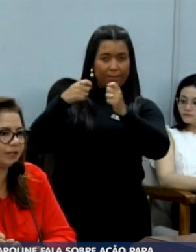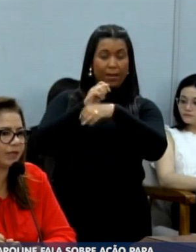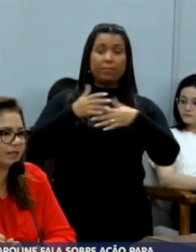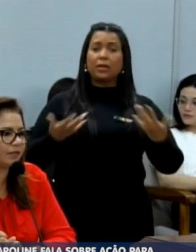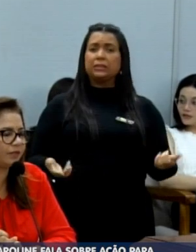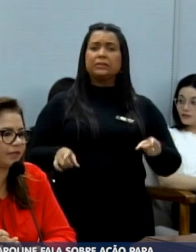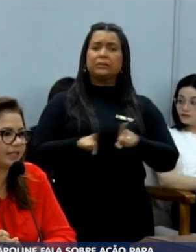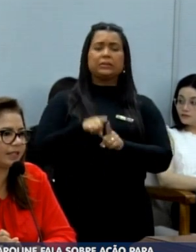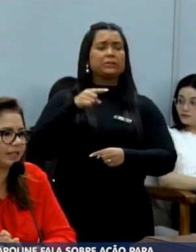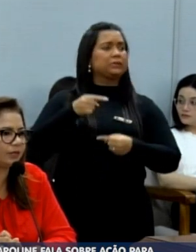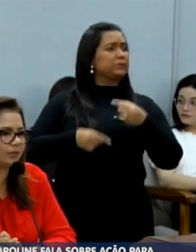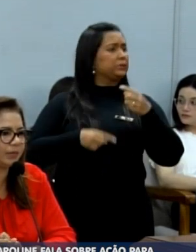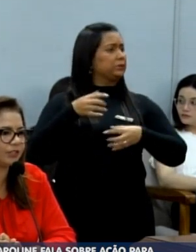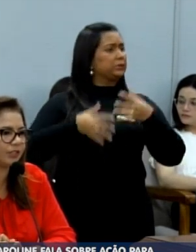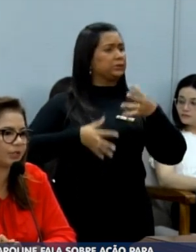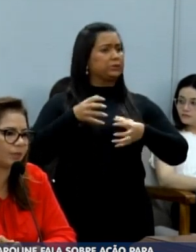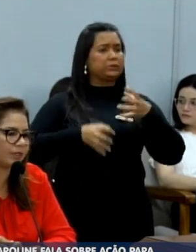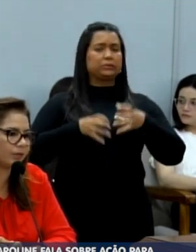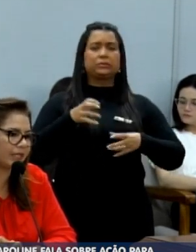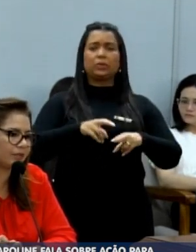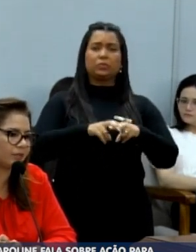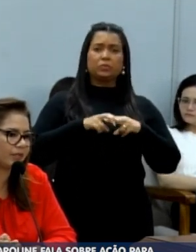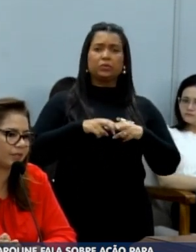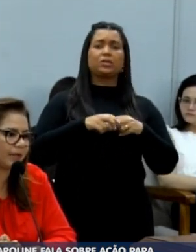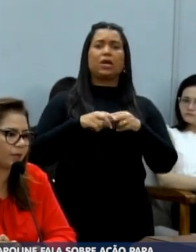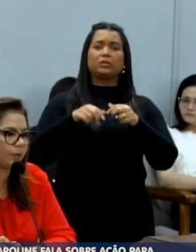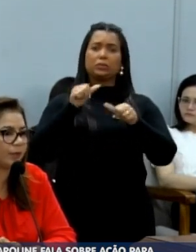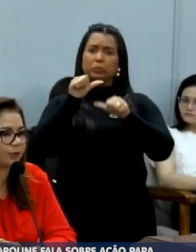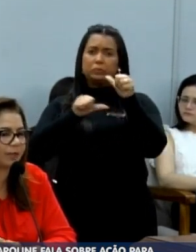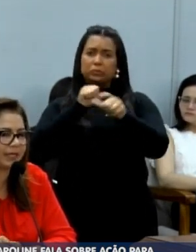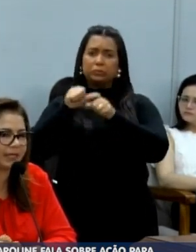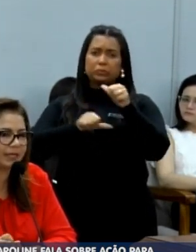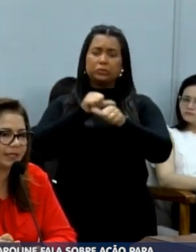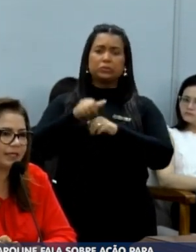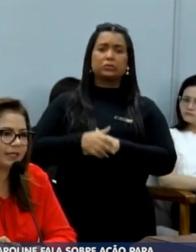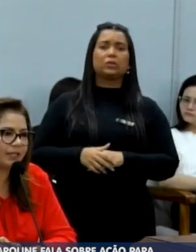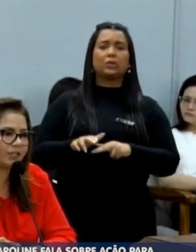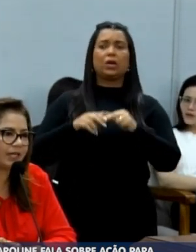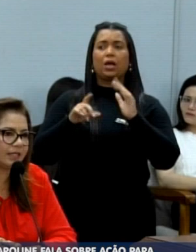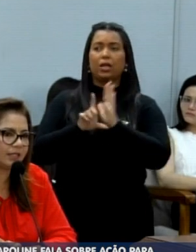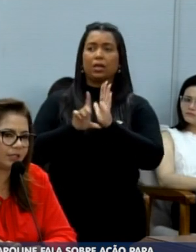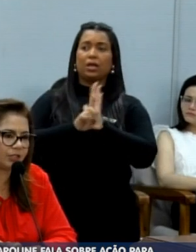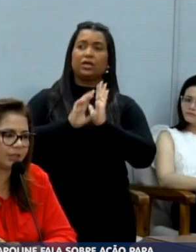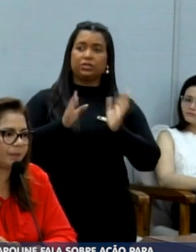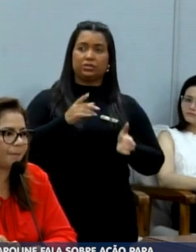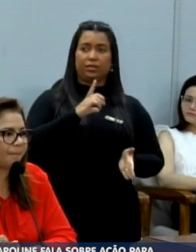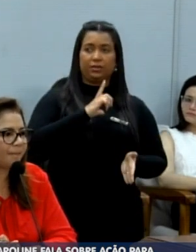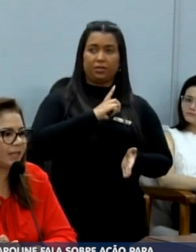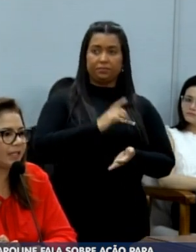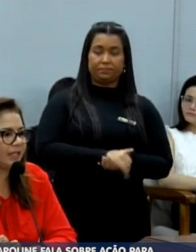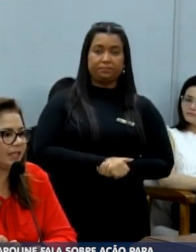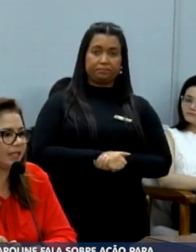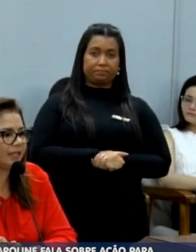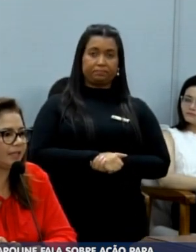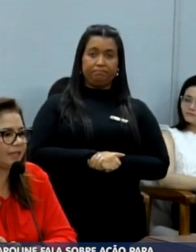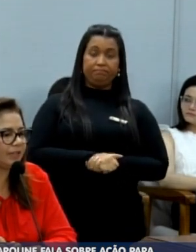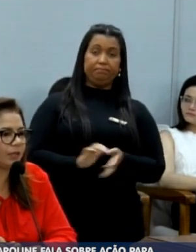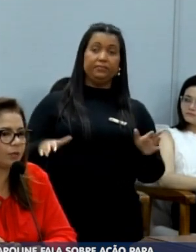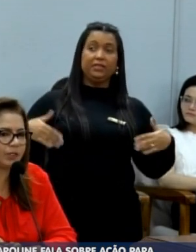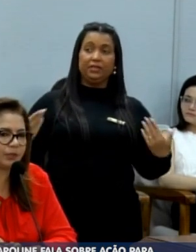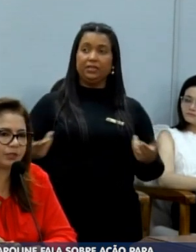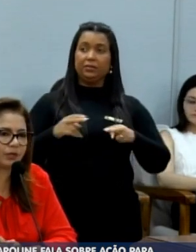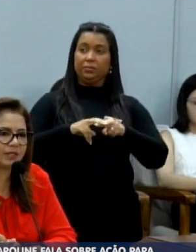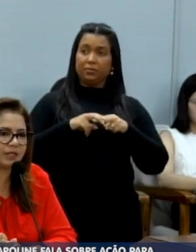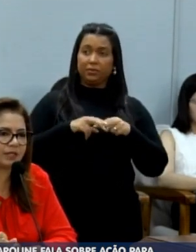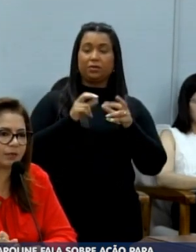o conflito que eles estão vivenciando mediante algumas alterações para cumprimento de uma lei que já existe. E